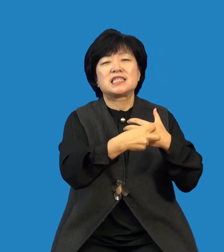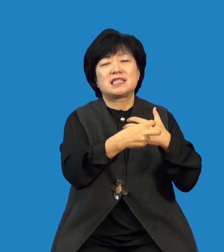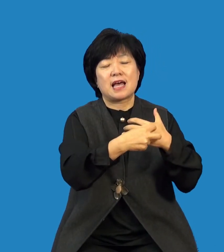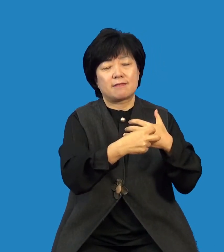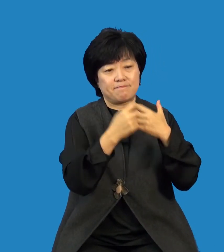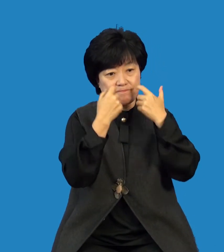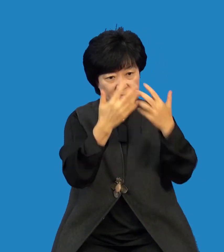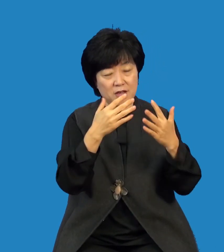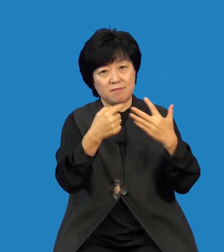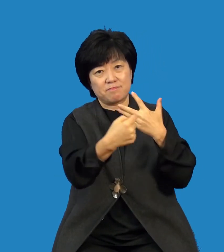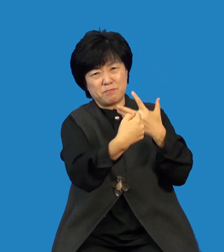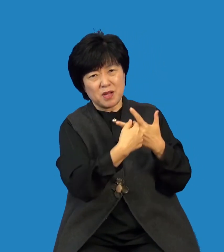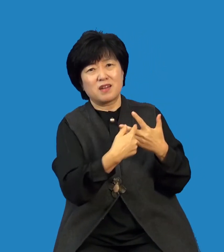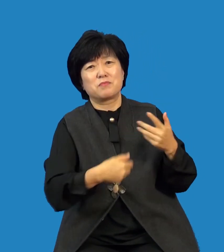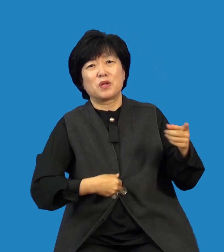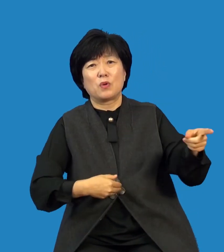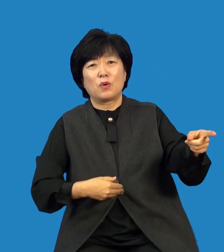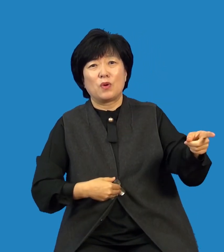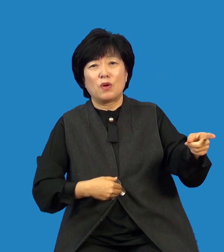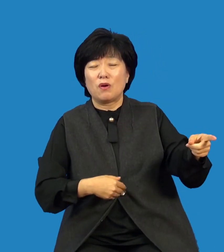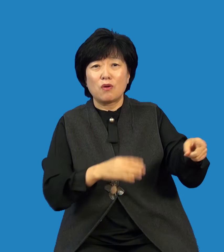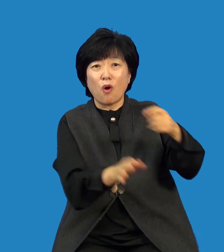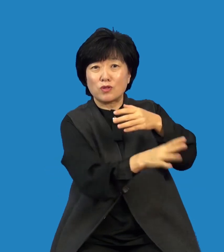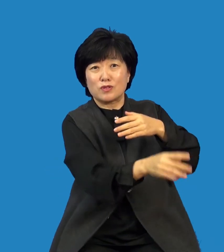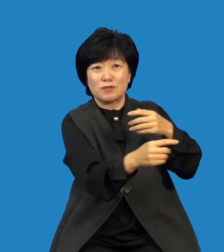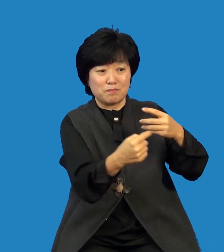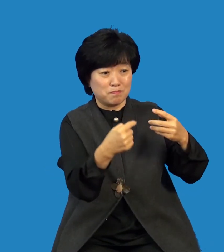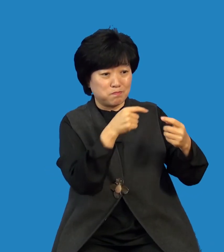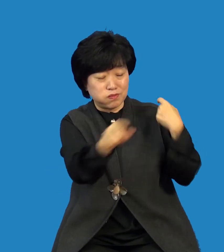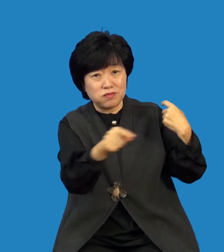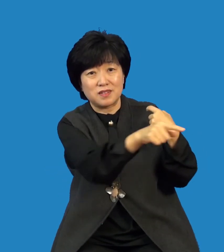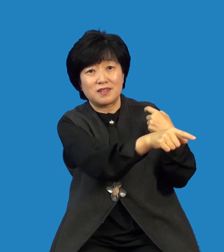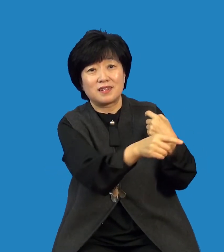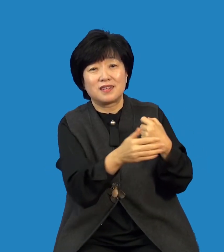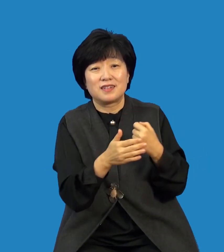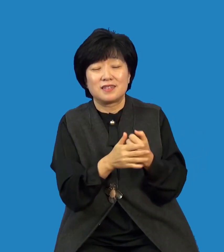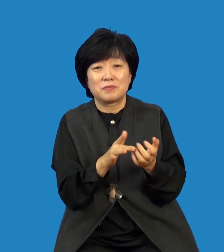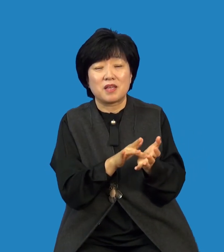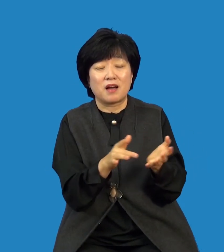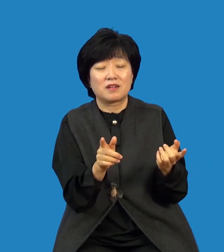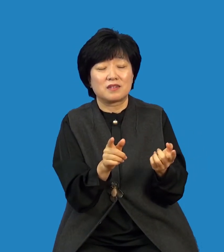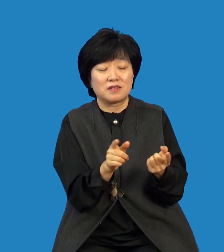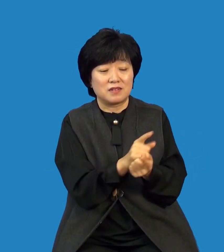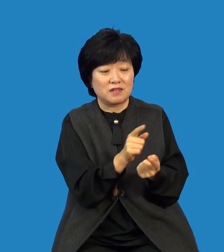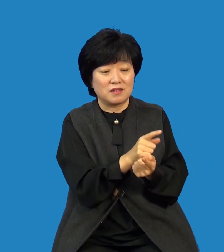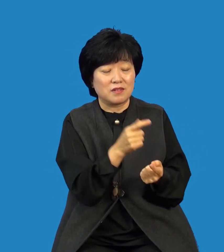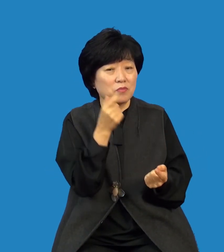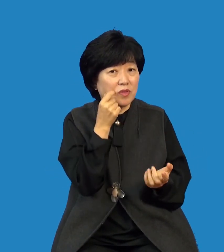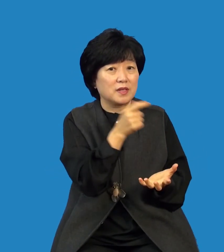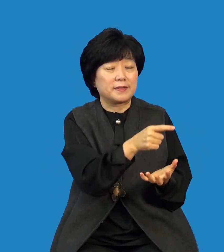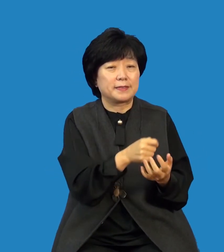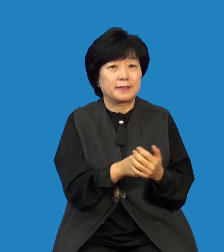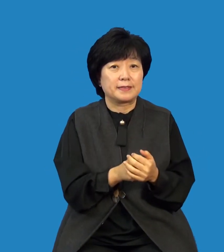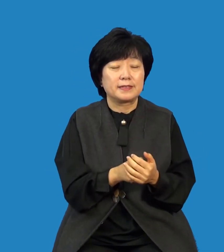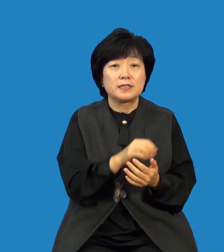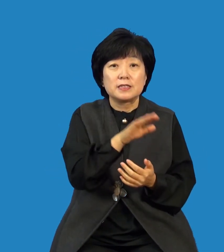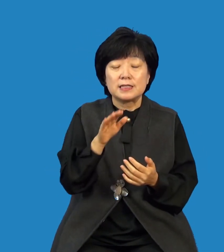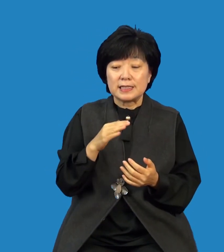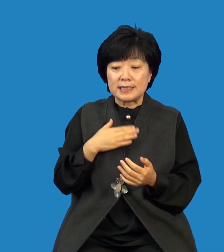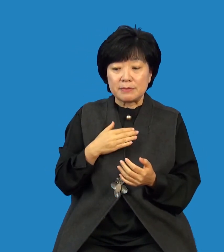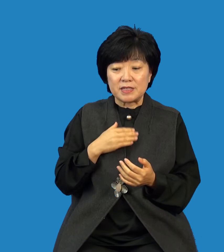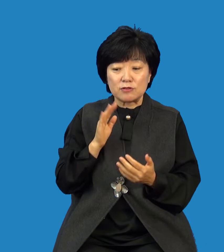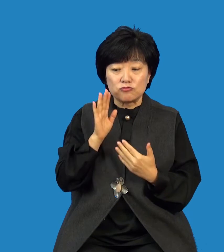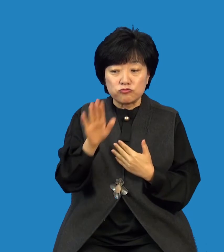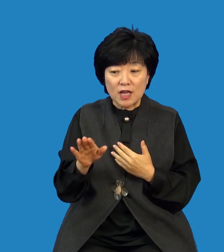그 다음부터는 이게 좀 몸에 조금 심각한 병이 있는 것 같으면요, 절대로 병원 한 곳을 안 가고